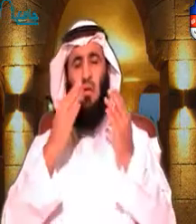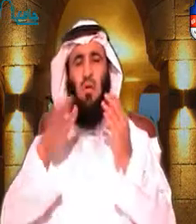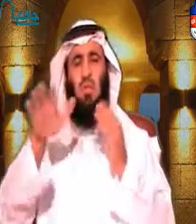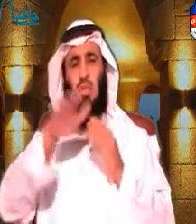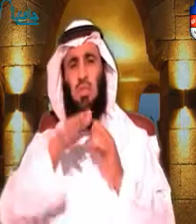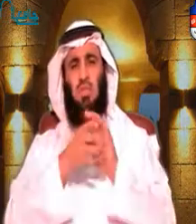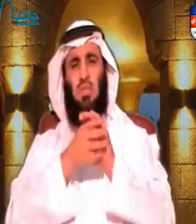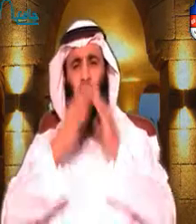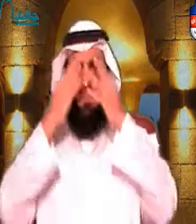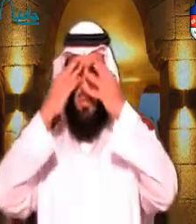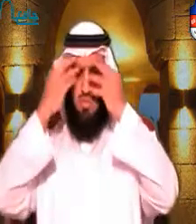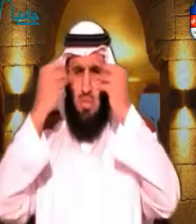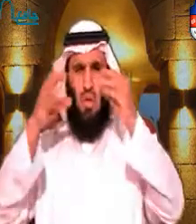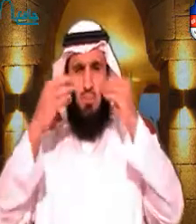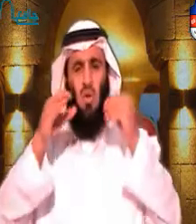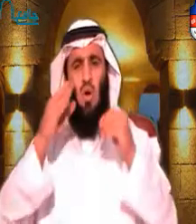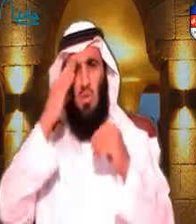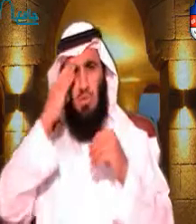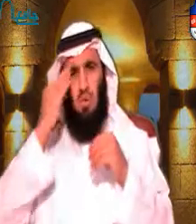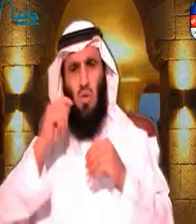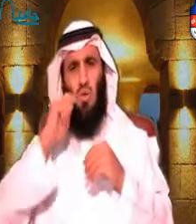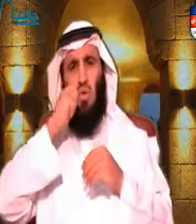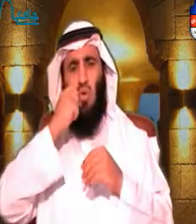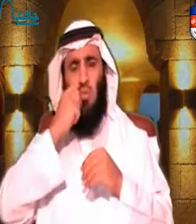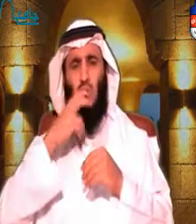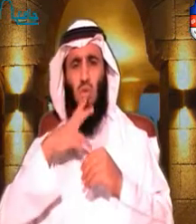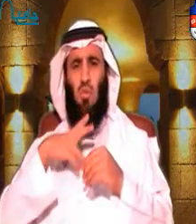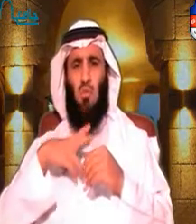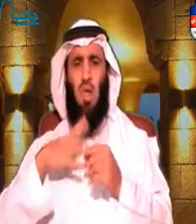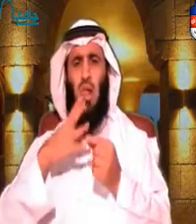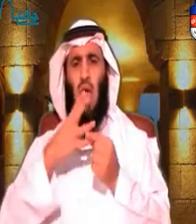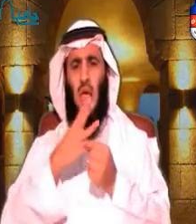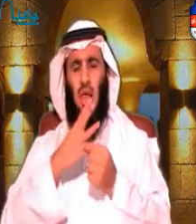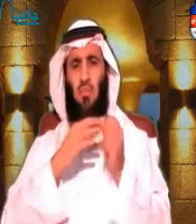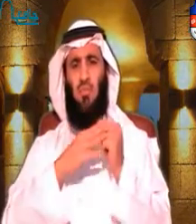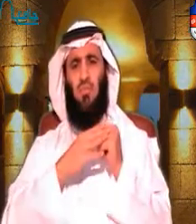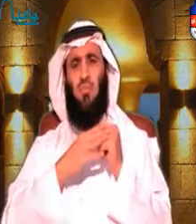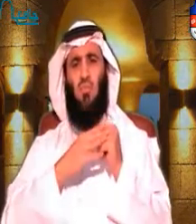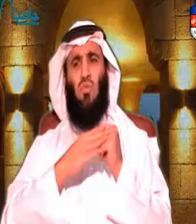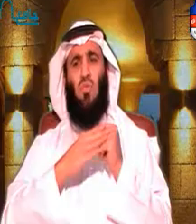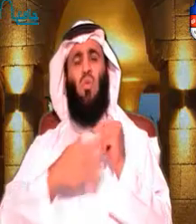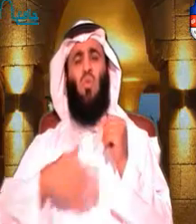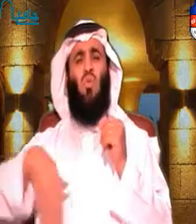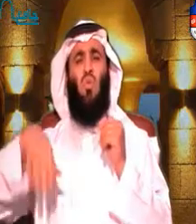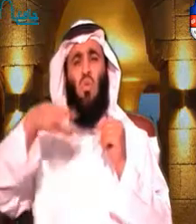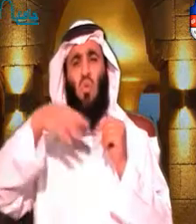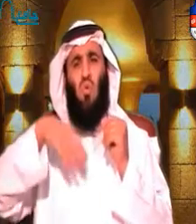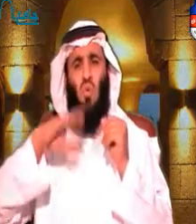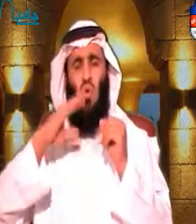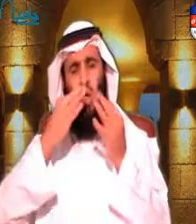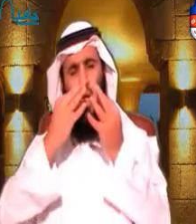خلفائه الراشدين أبي بكر وعمر وعثمان وعلي، وعن سائر الآل والصحب